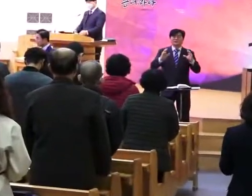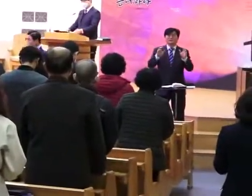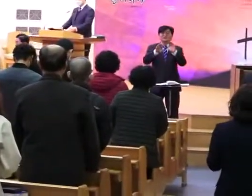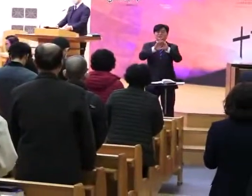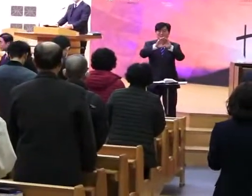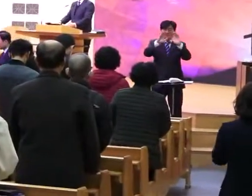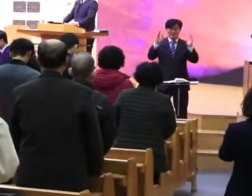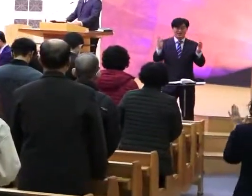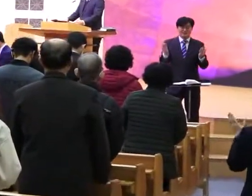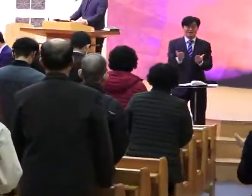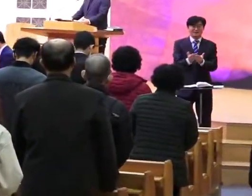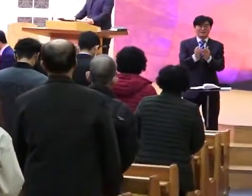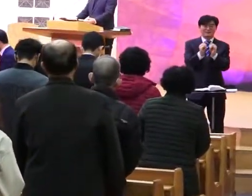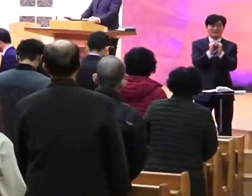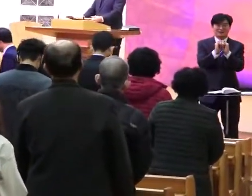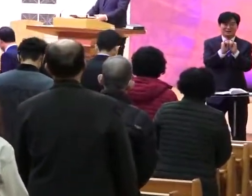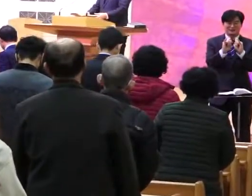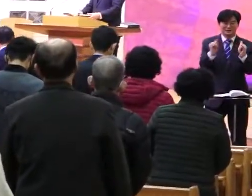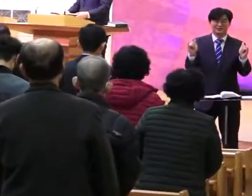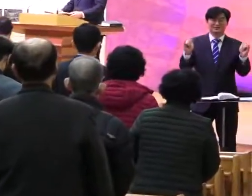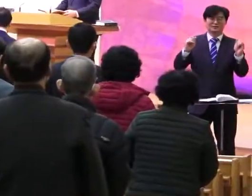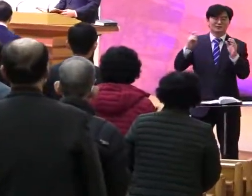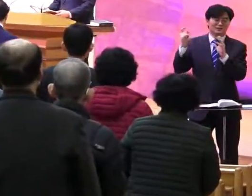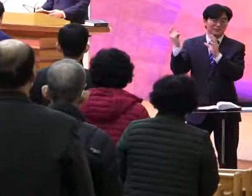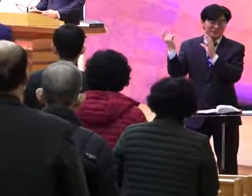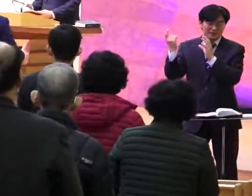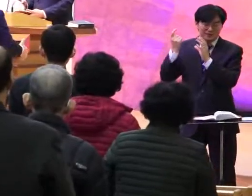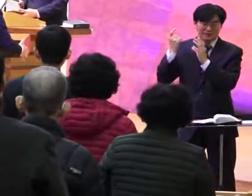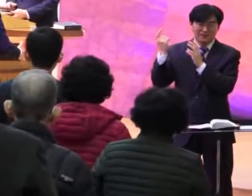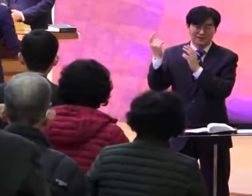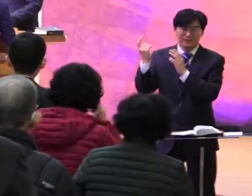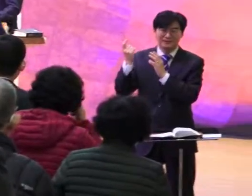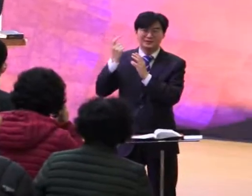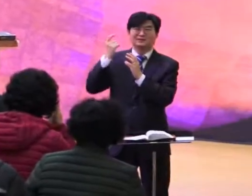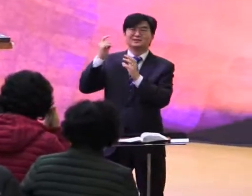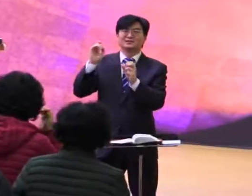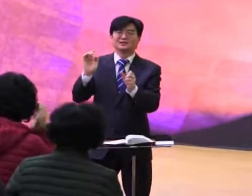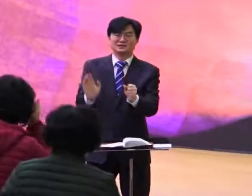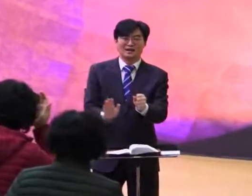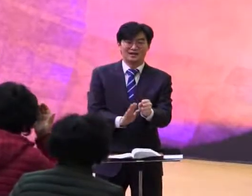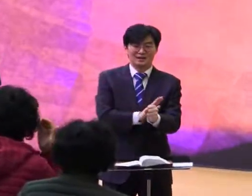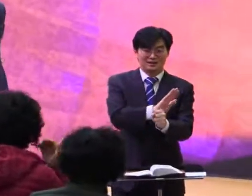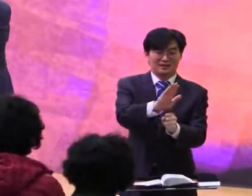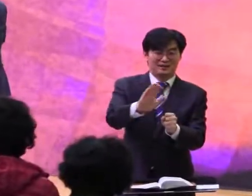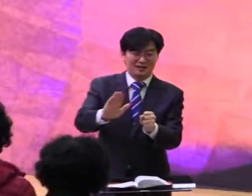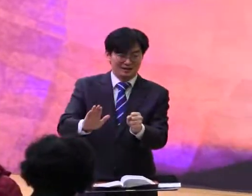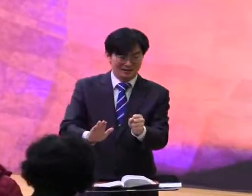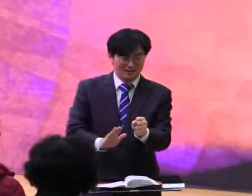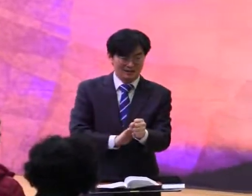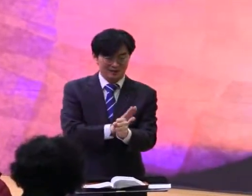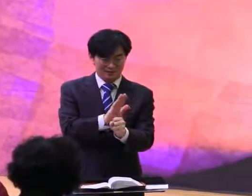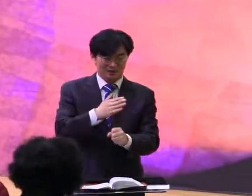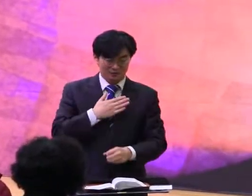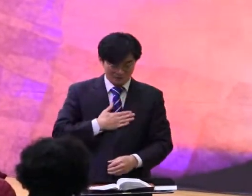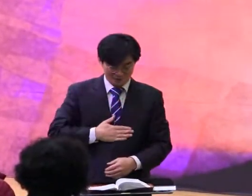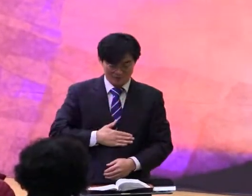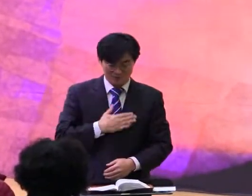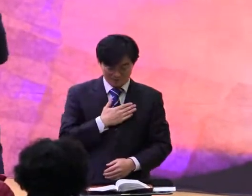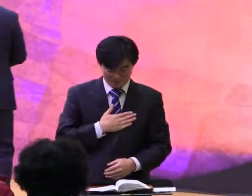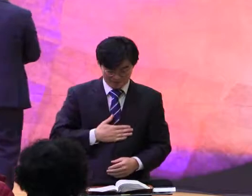모든 사람 다 듣고 그 사랑